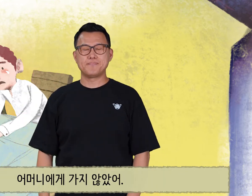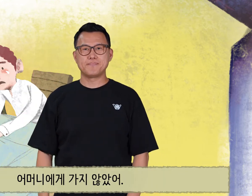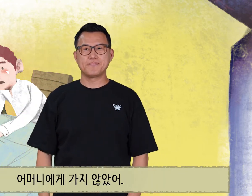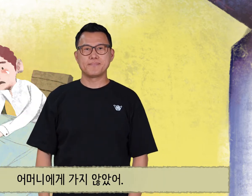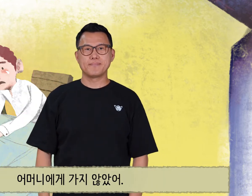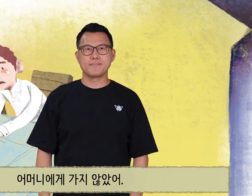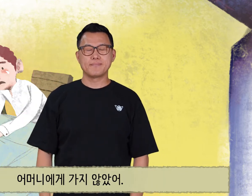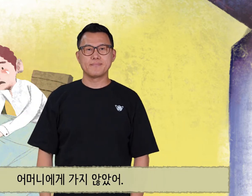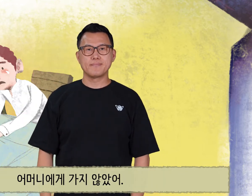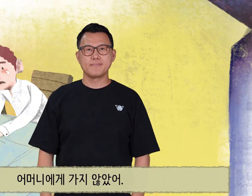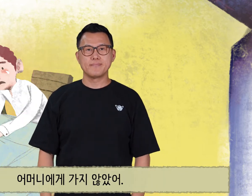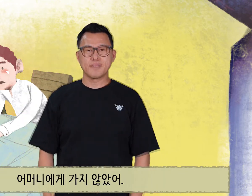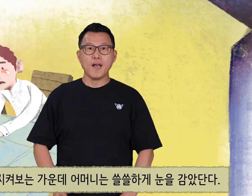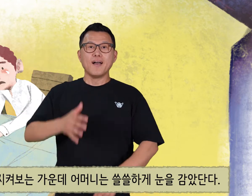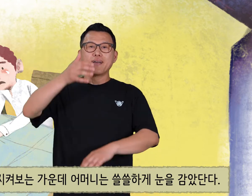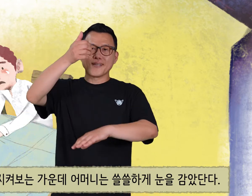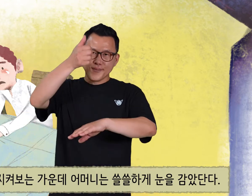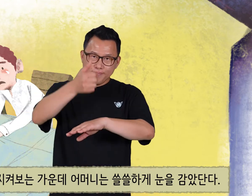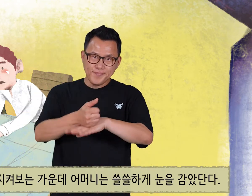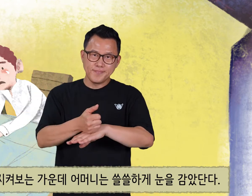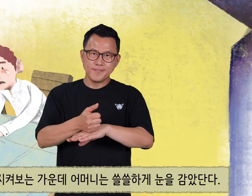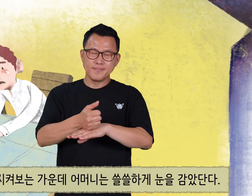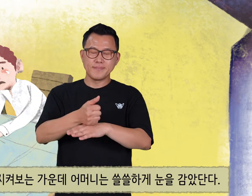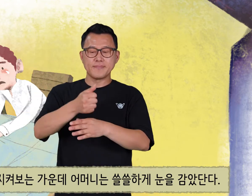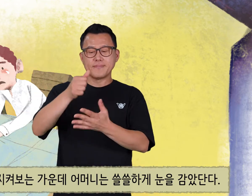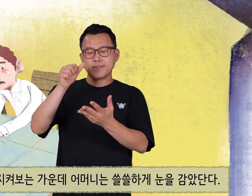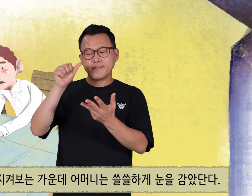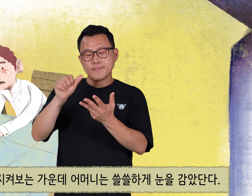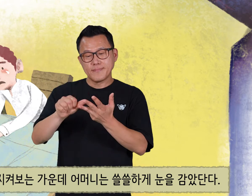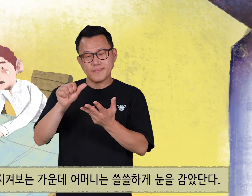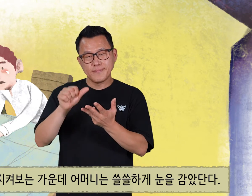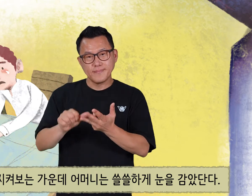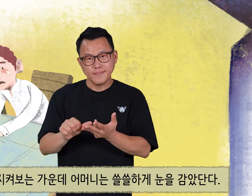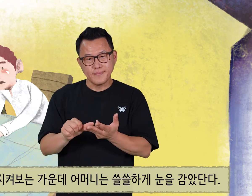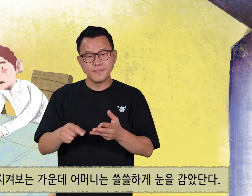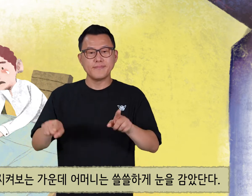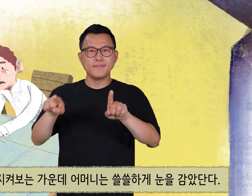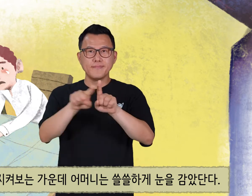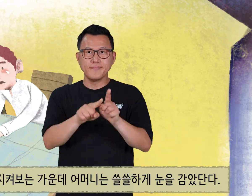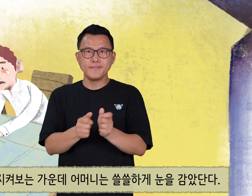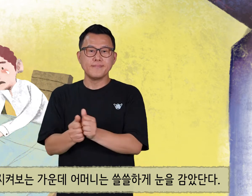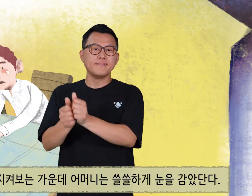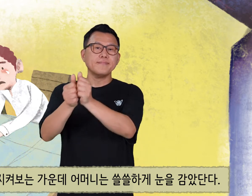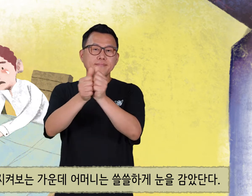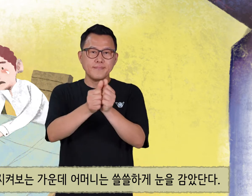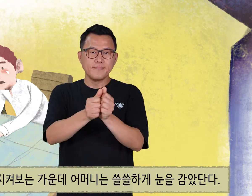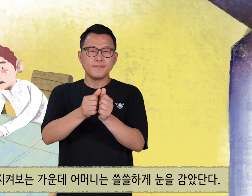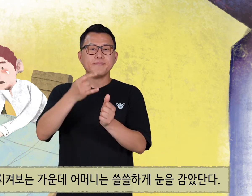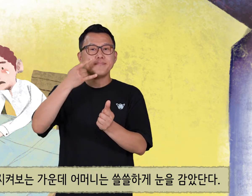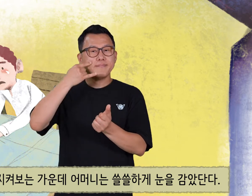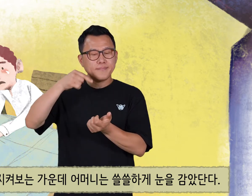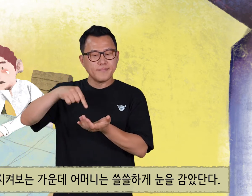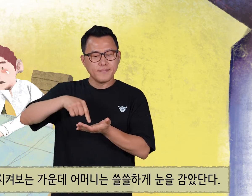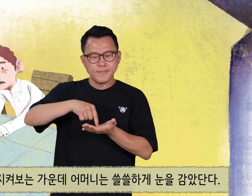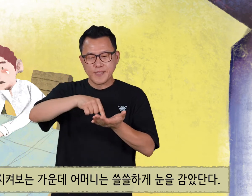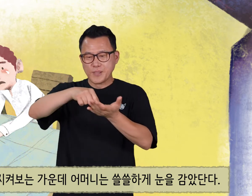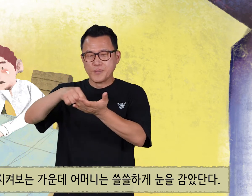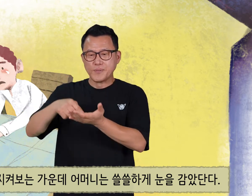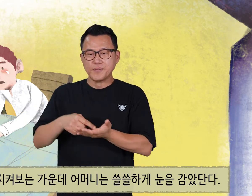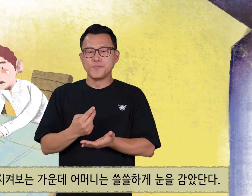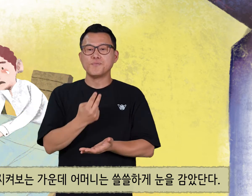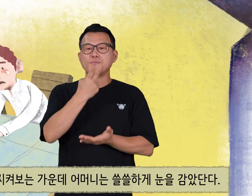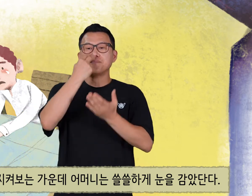어머니에게 가지 않았어. 결국 막내 아들만 지켜보는 가운데 어머니는 쓸쓸하게